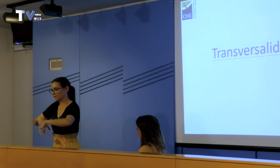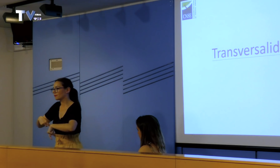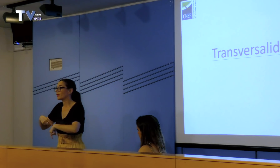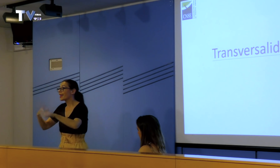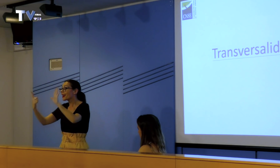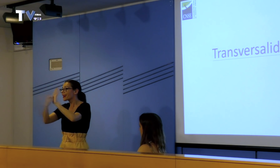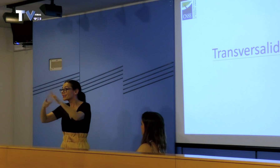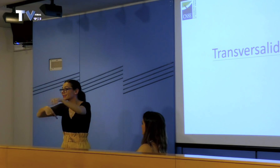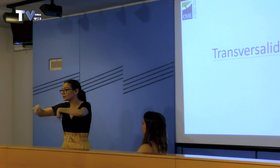dels transports.